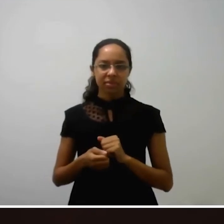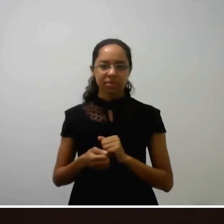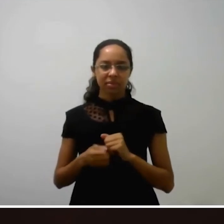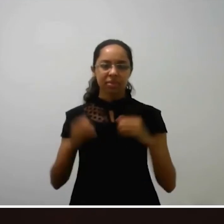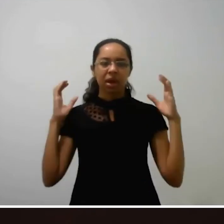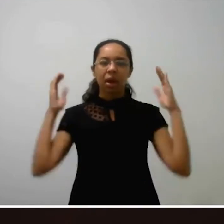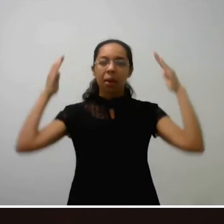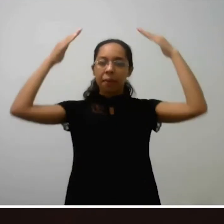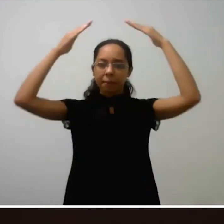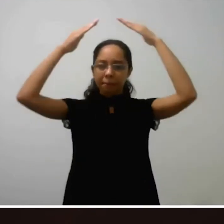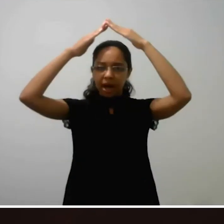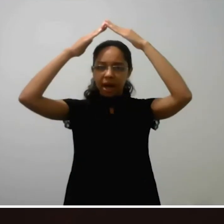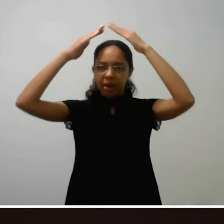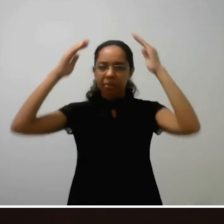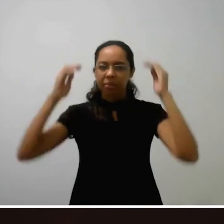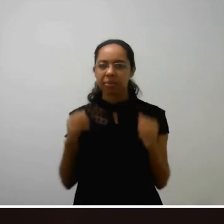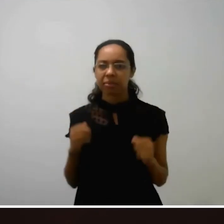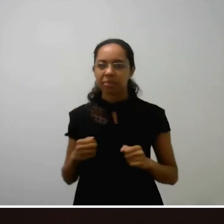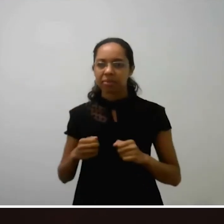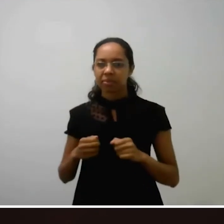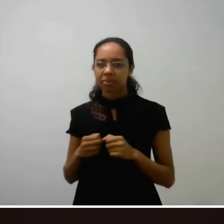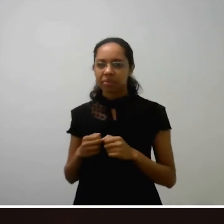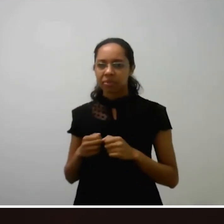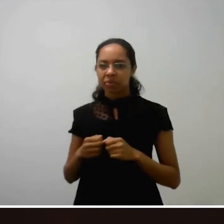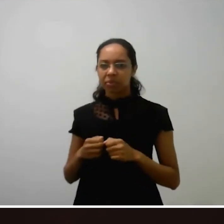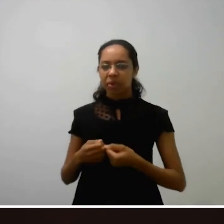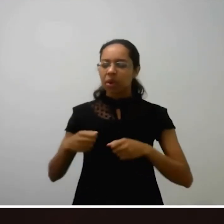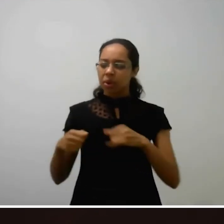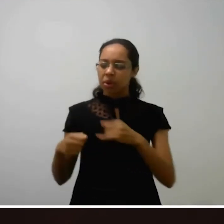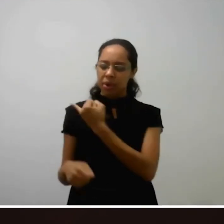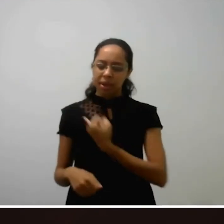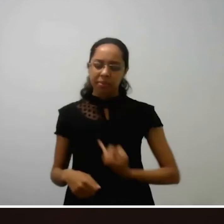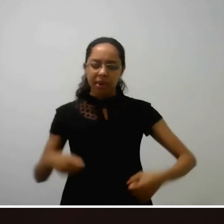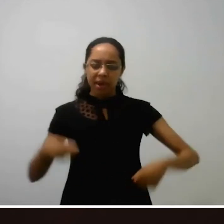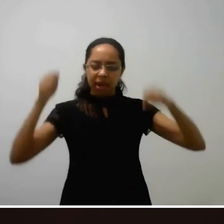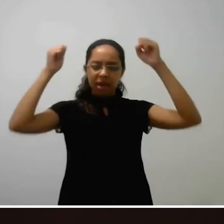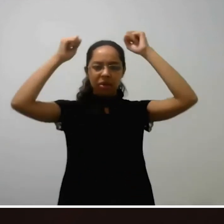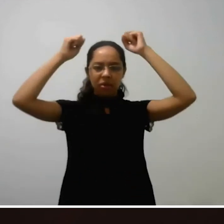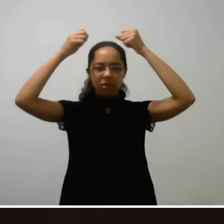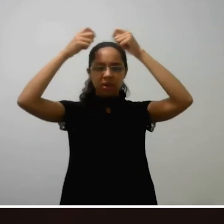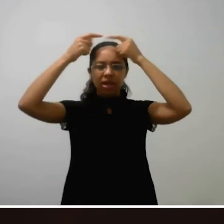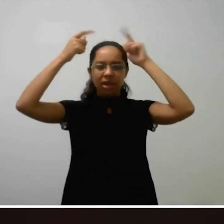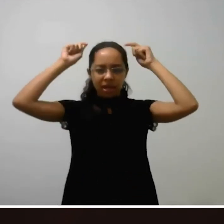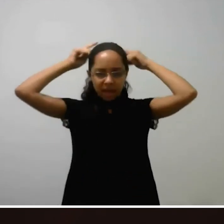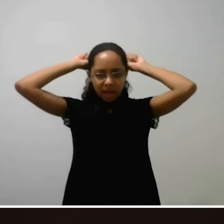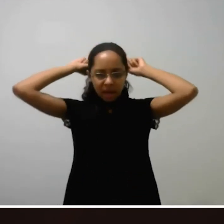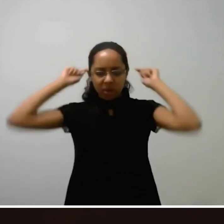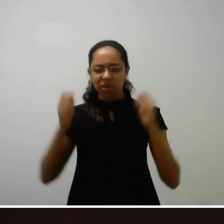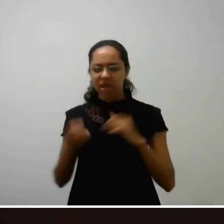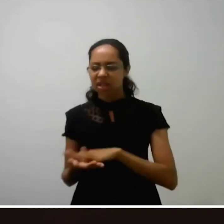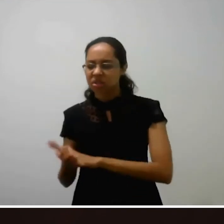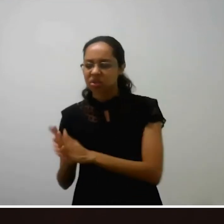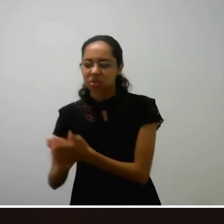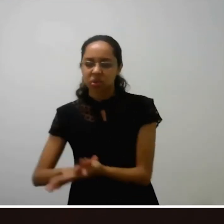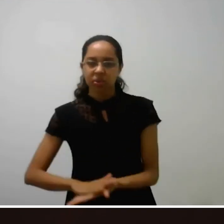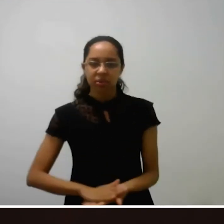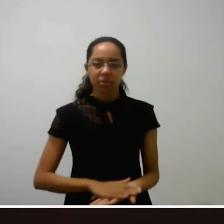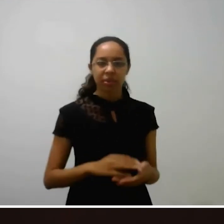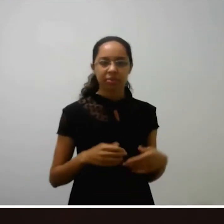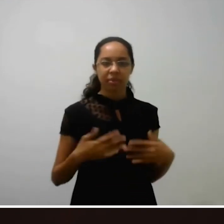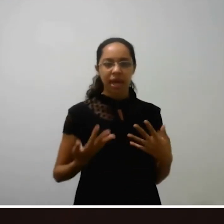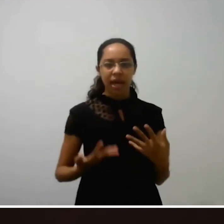centrado em Constantinopla. Porém, ele estava determinado a punir, sem misericórdia, todo tipo